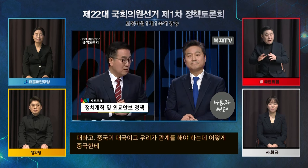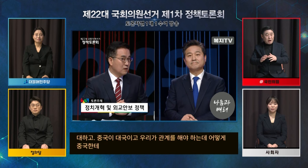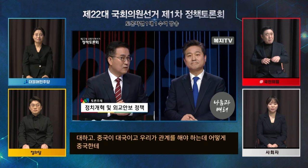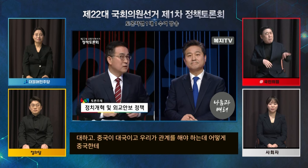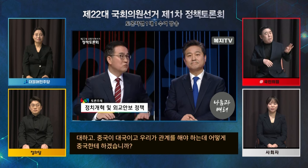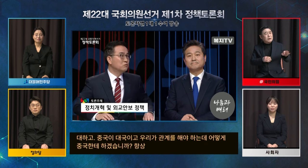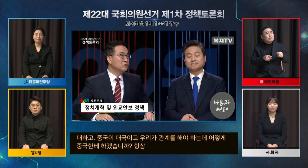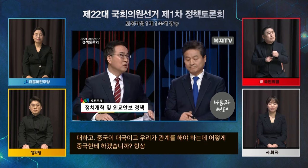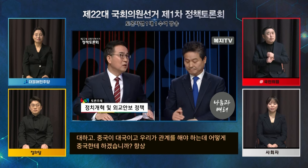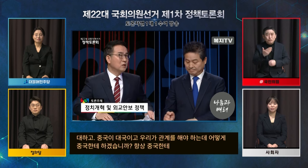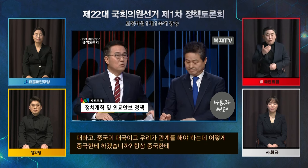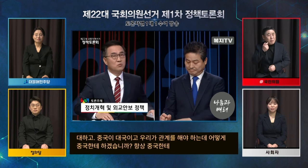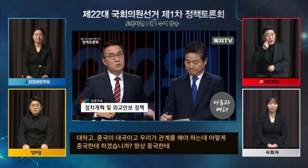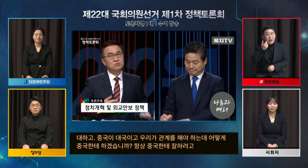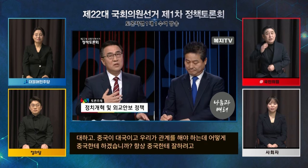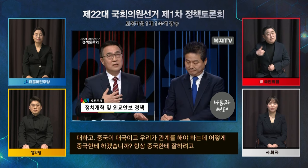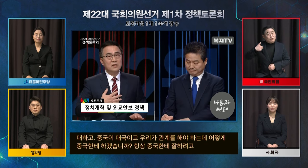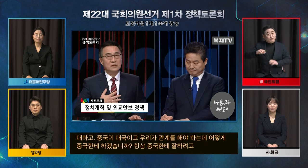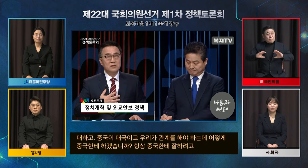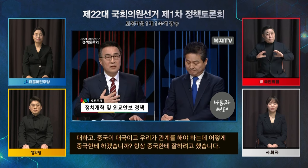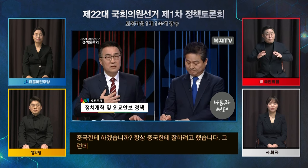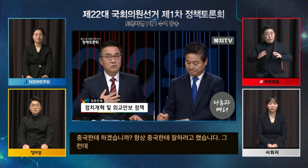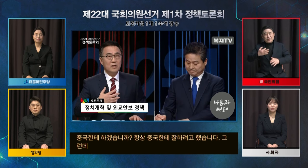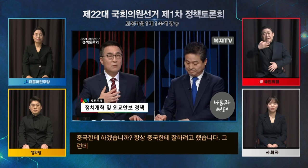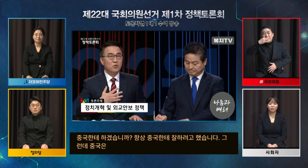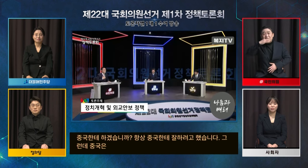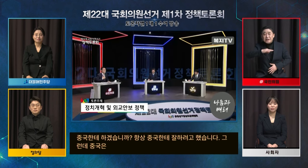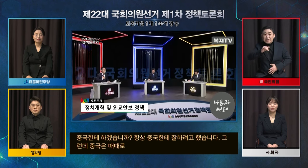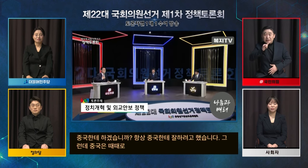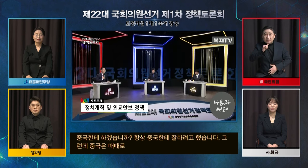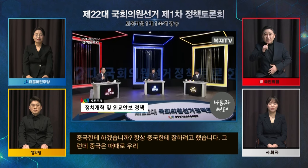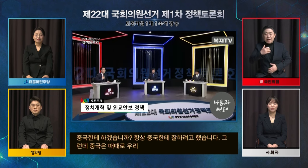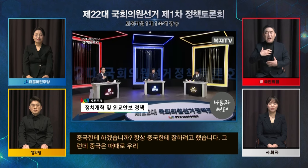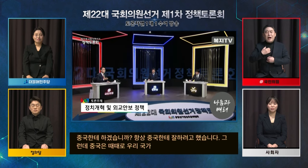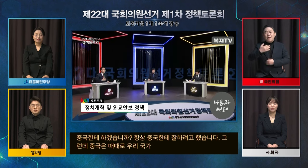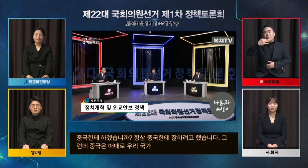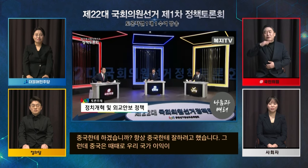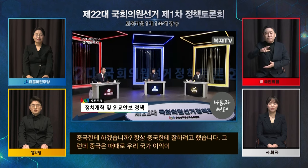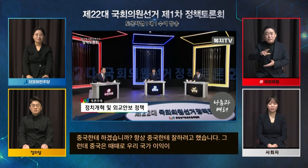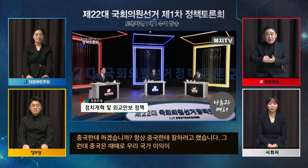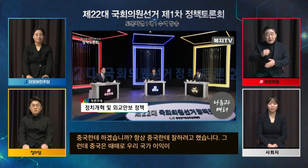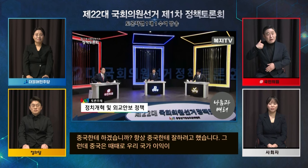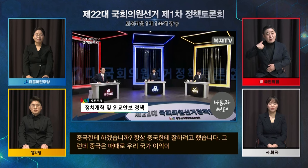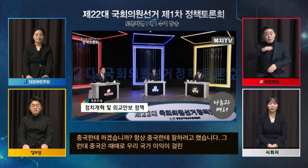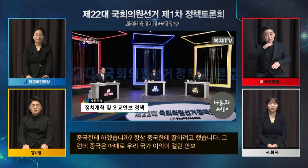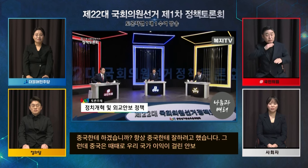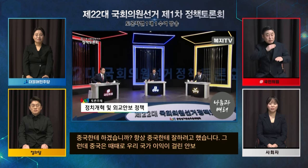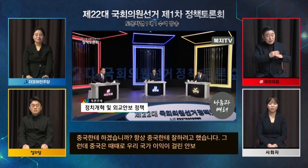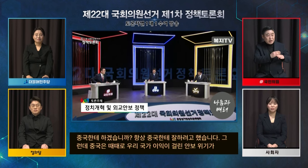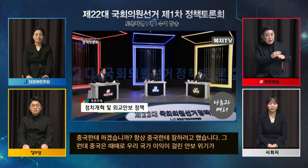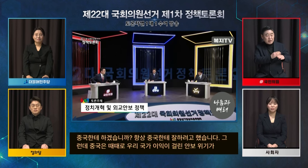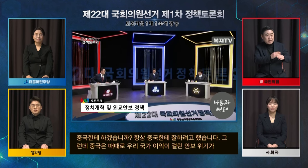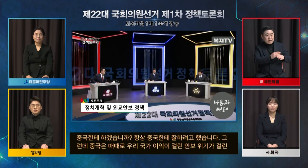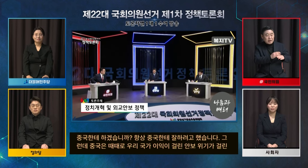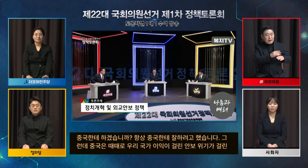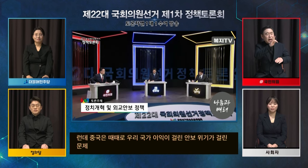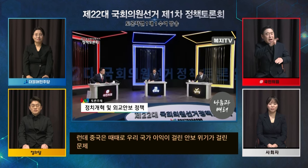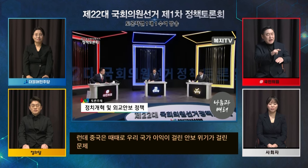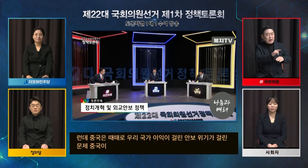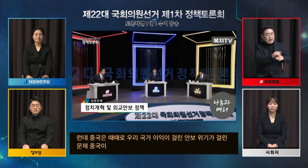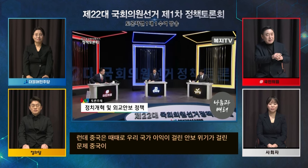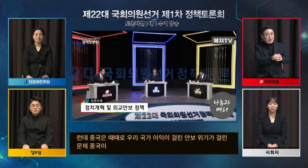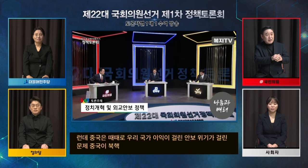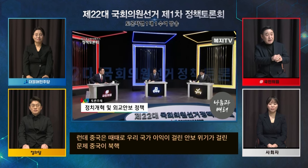했습니다. 그러나 중국은 되도록 우리 국가이익이 걸린, 예컨대 우리 안보이익이 걸린 문제. 중국이 북한 북핵